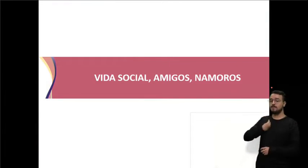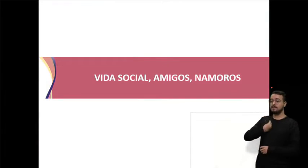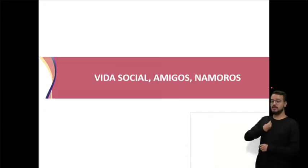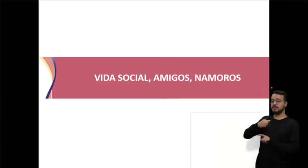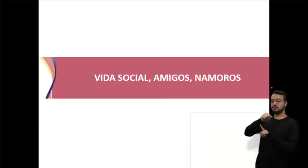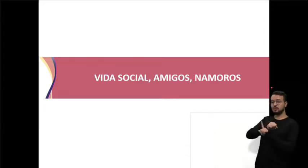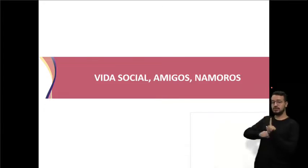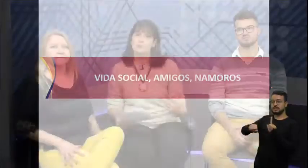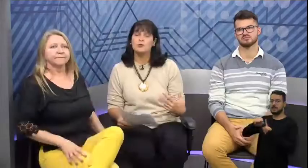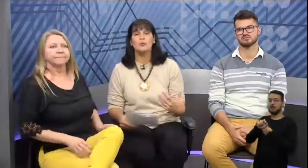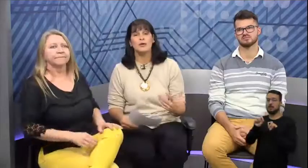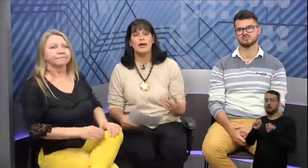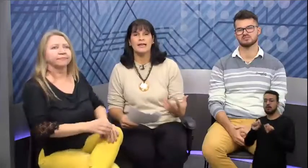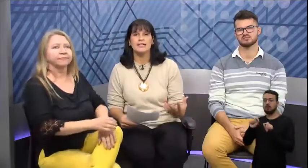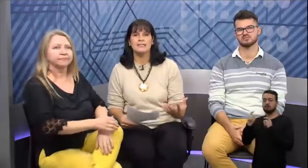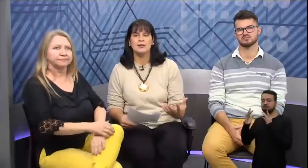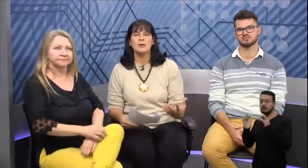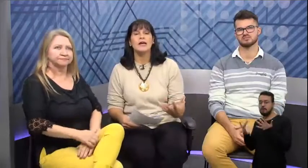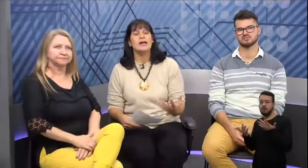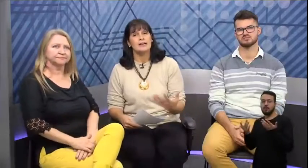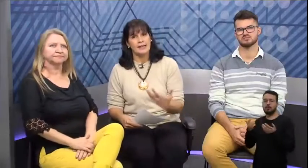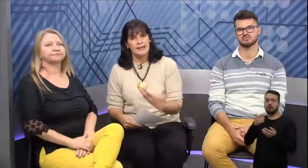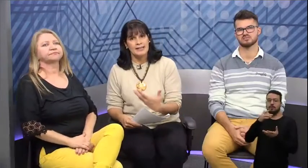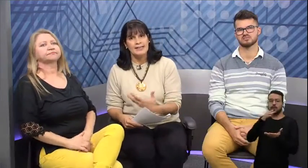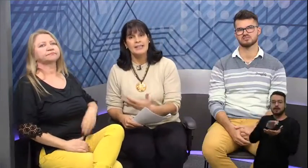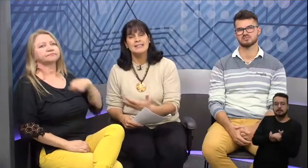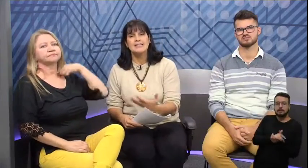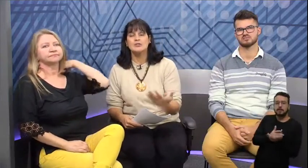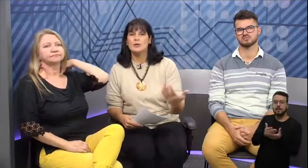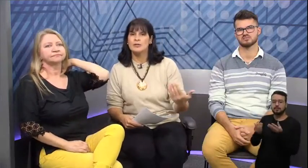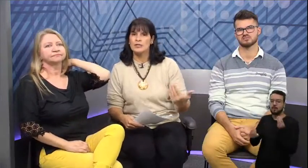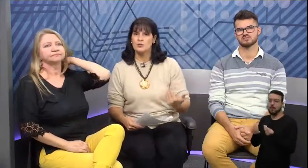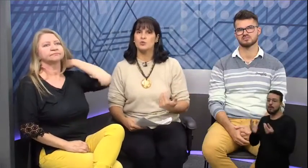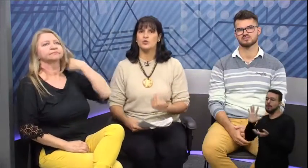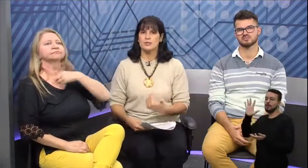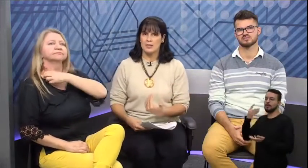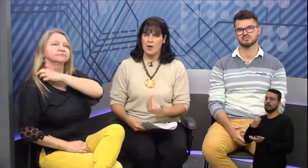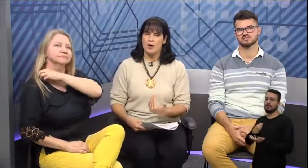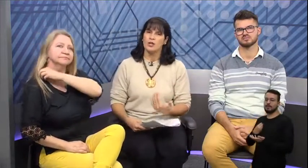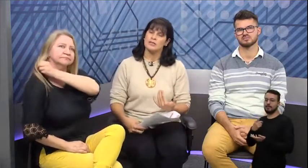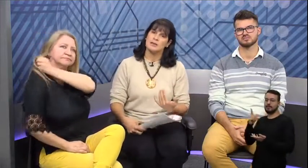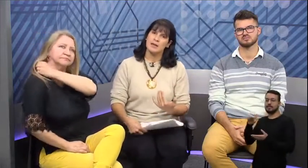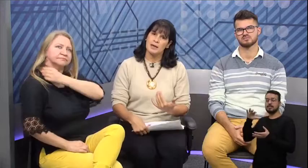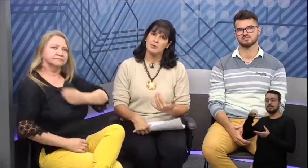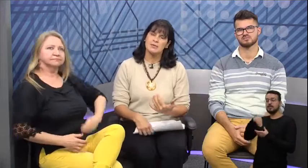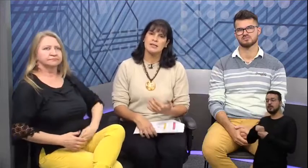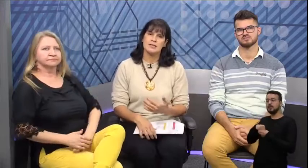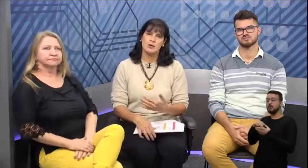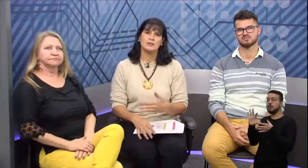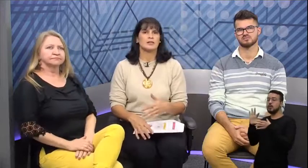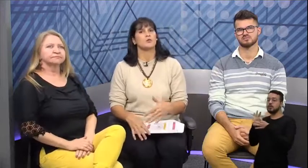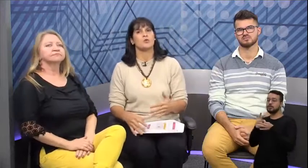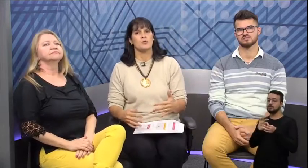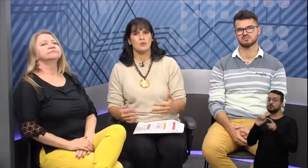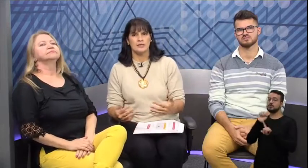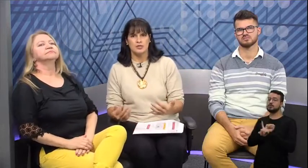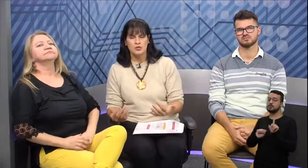namoro, casamento, como que é a relação deles nesse contexto social. Nós sabemos que eles têm contato com a comunidade